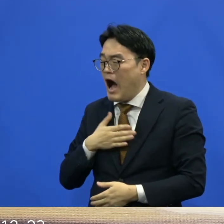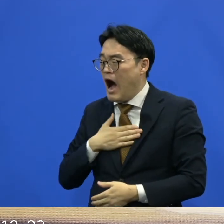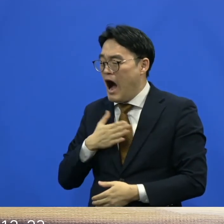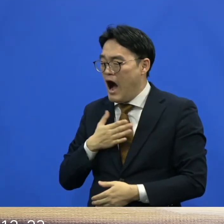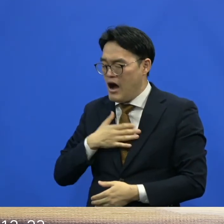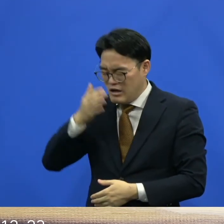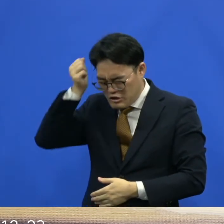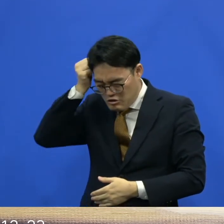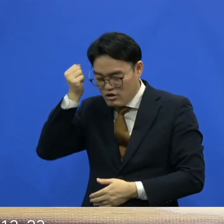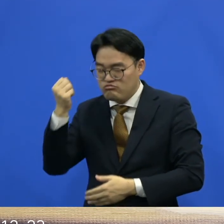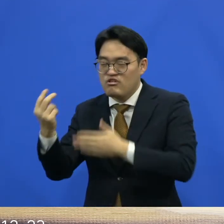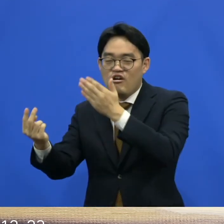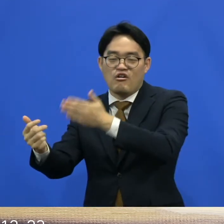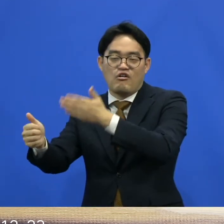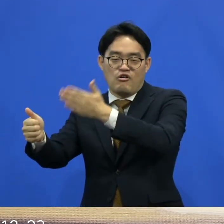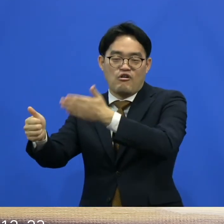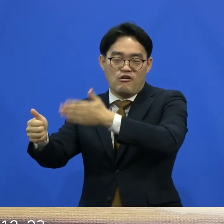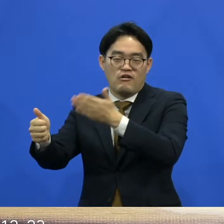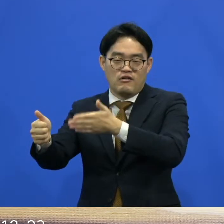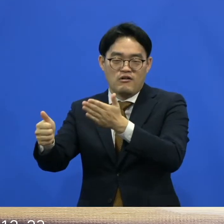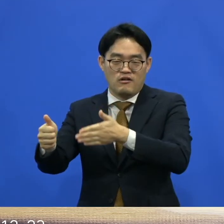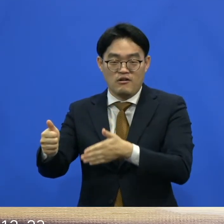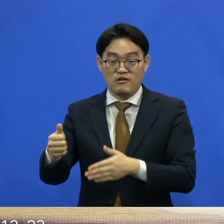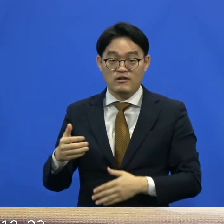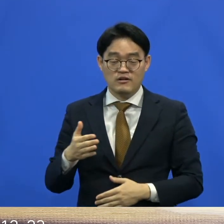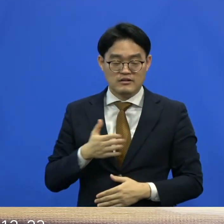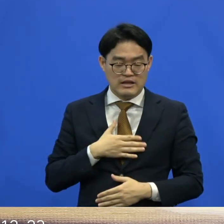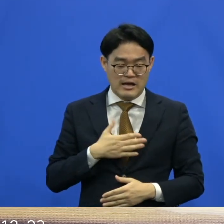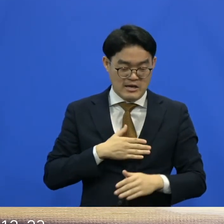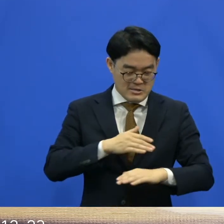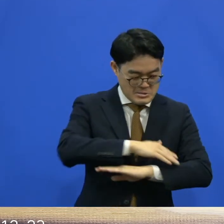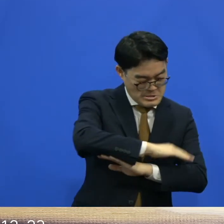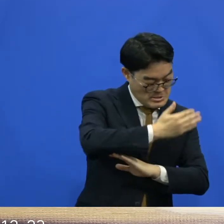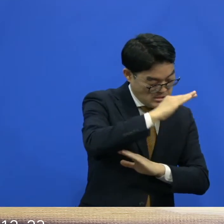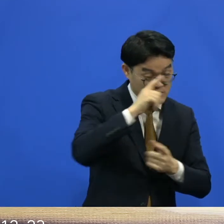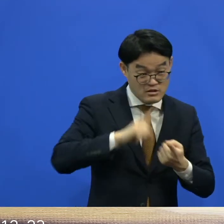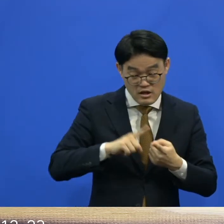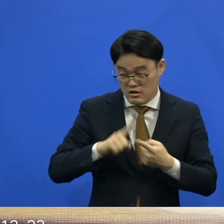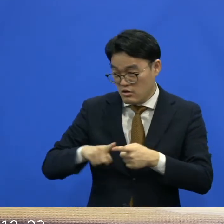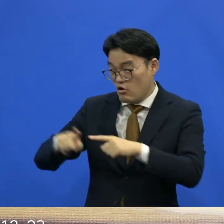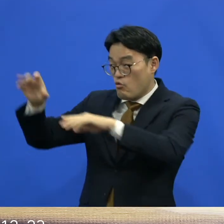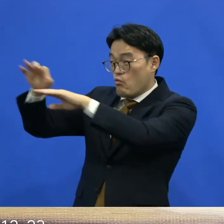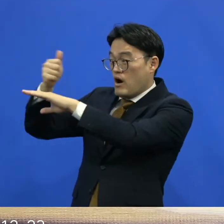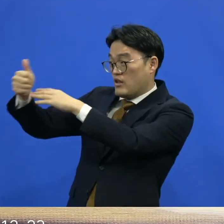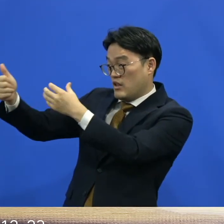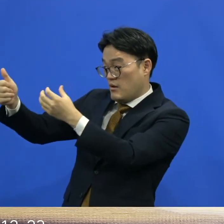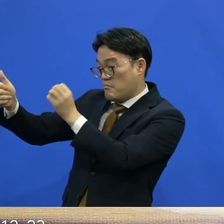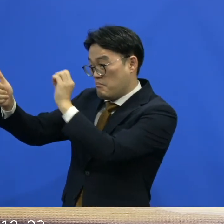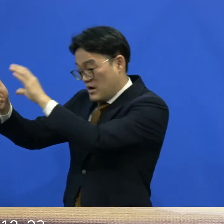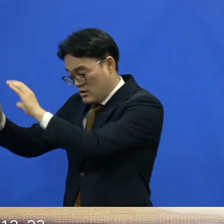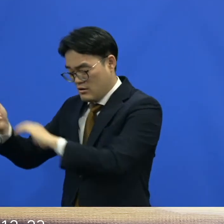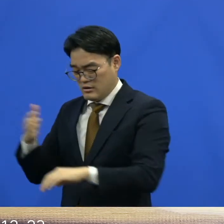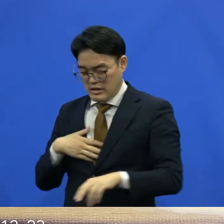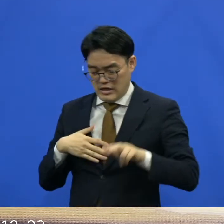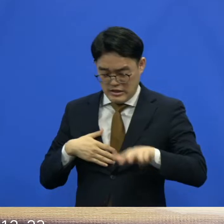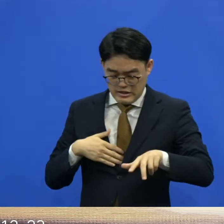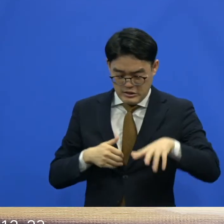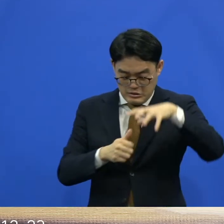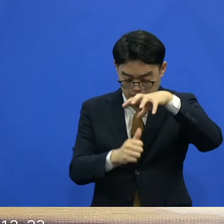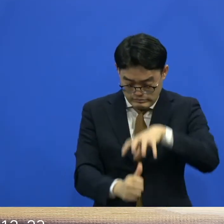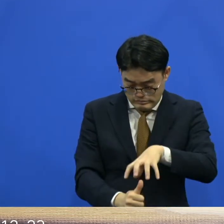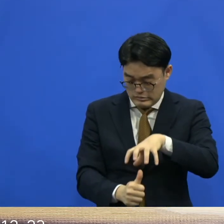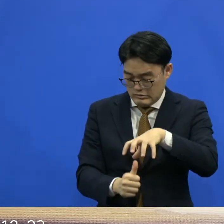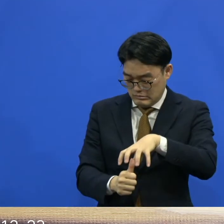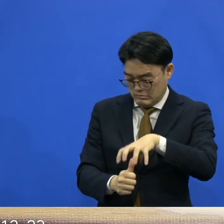나를 생각하고 내게 은혜를 베풀어서 내 사정을 바로에게 아뢰어 이 집에서 나를 건져 주십시오.